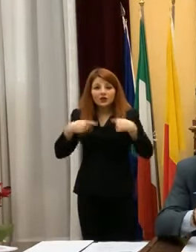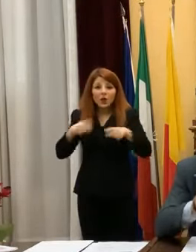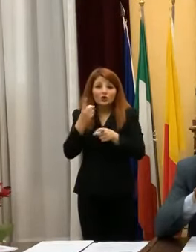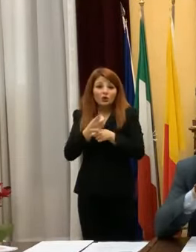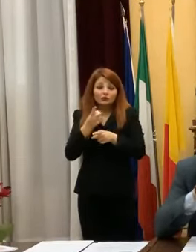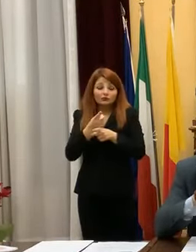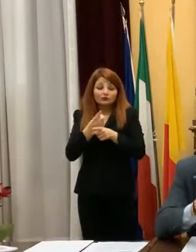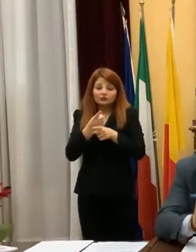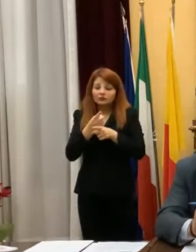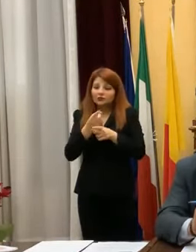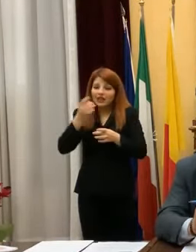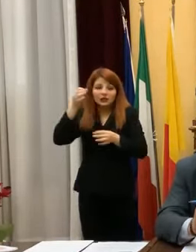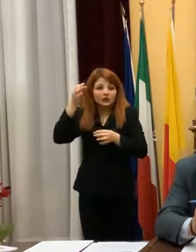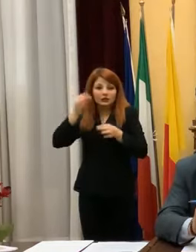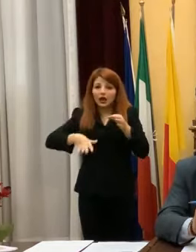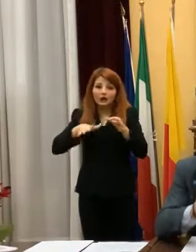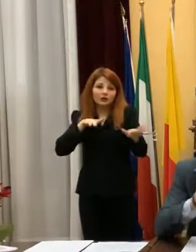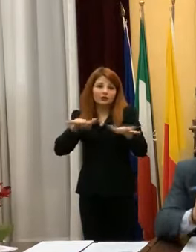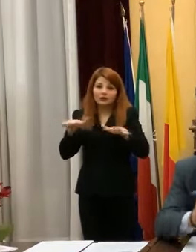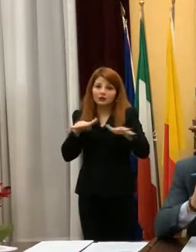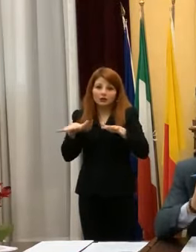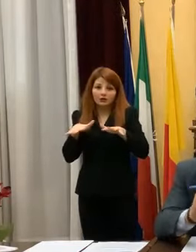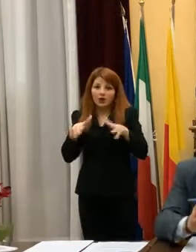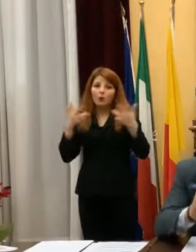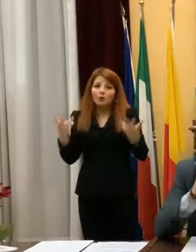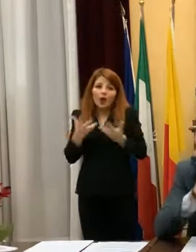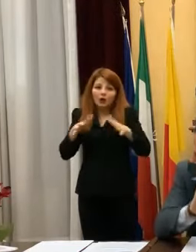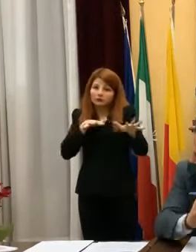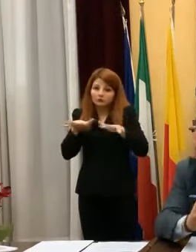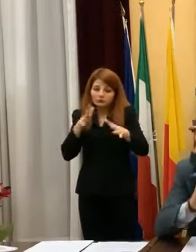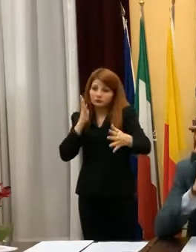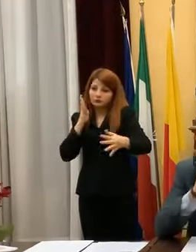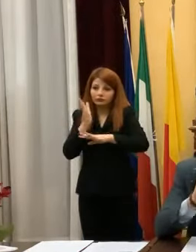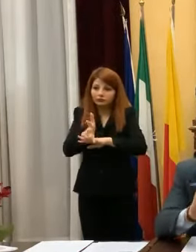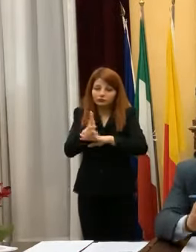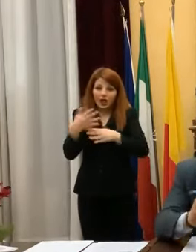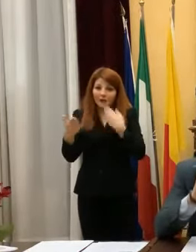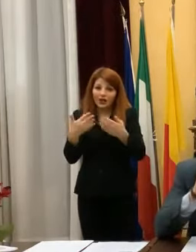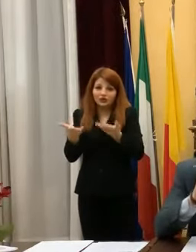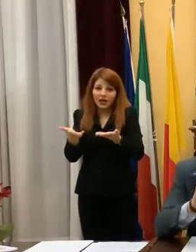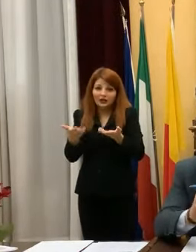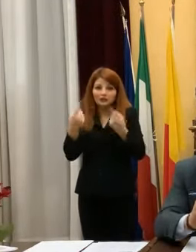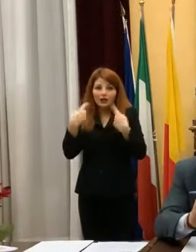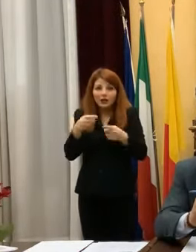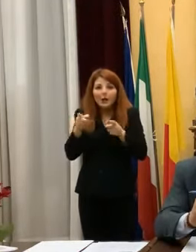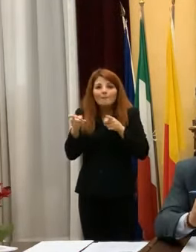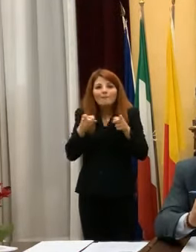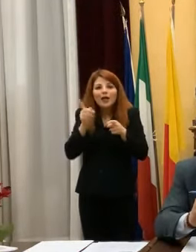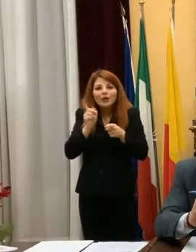fronte all'emergenza. Stiamo parlando di marzo 2020.